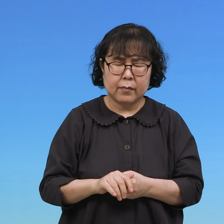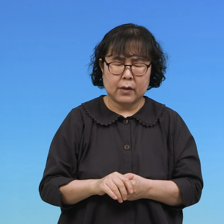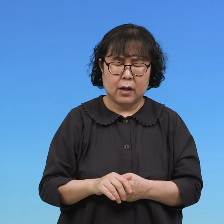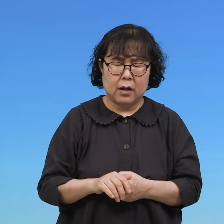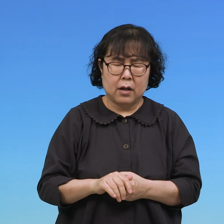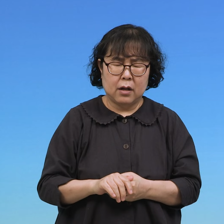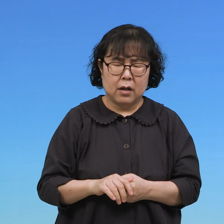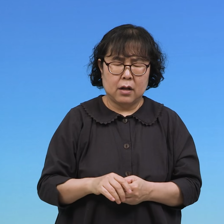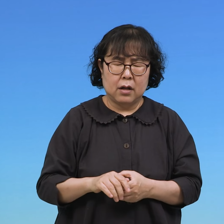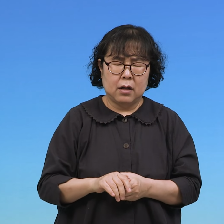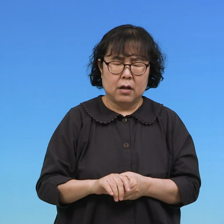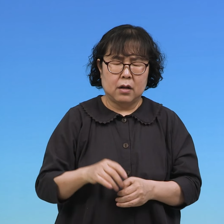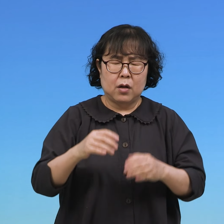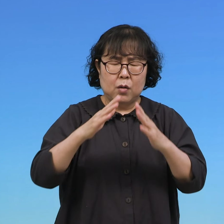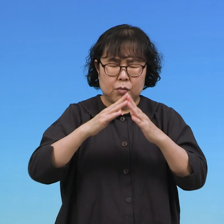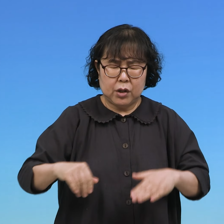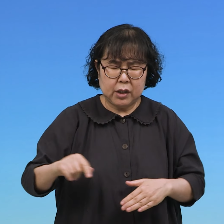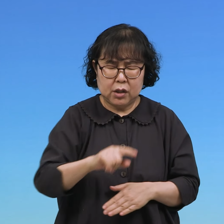무너진 저들을